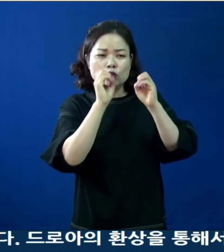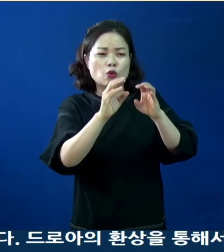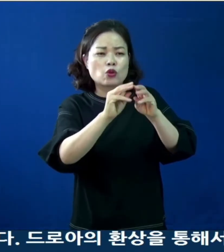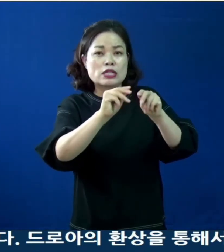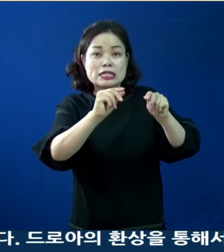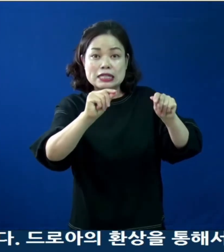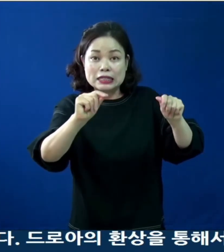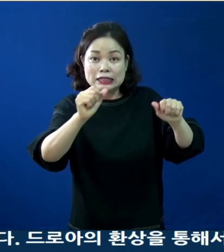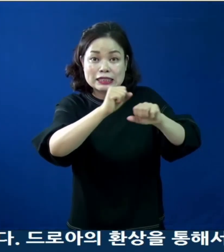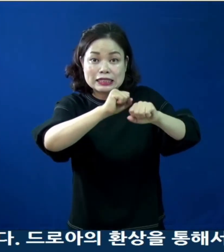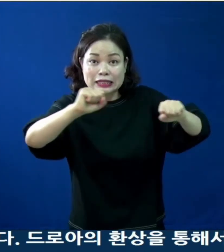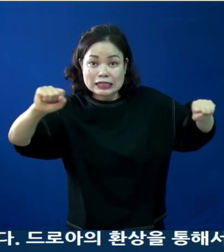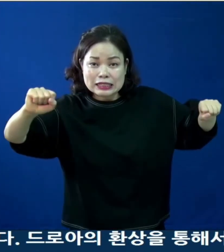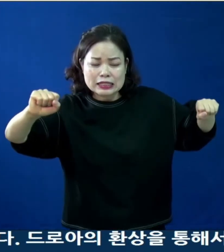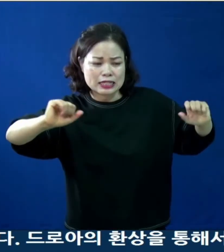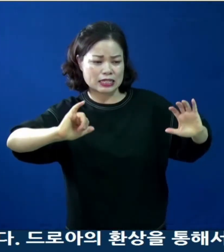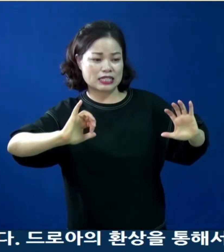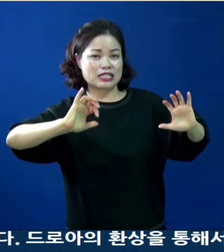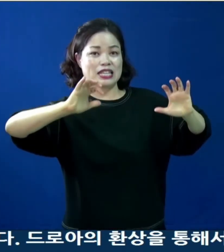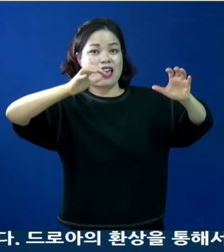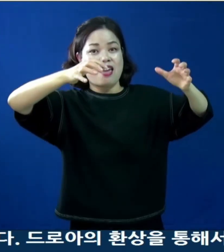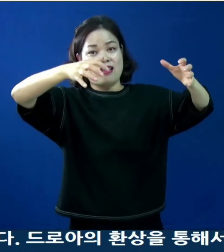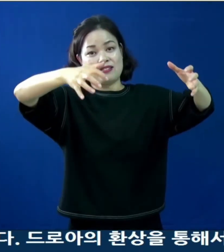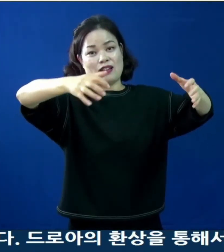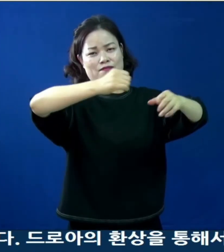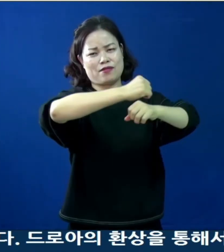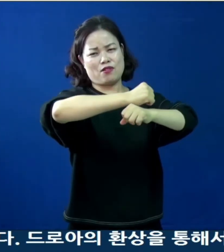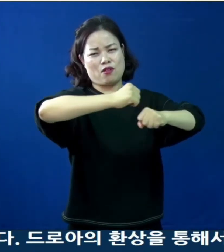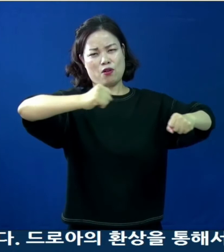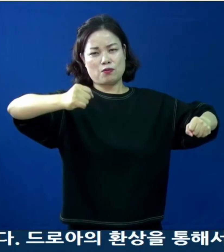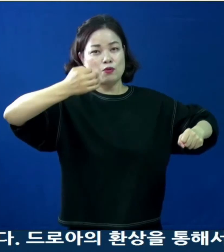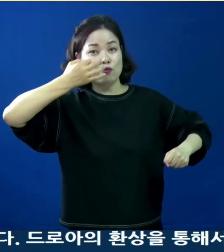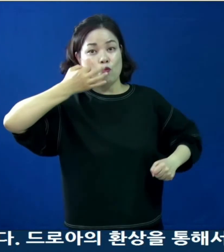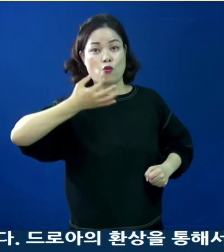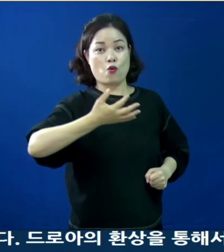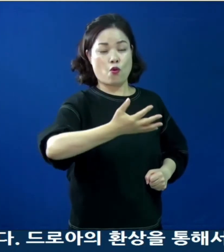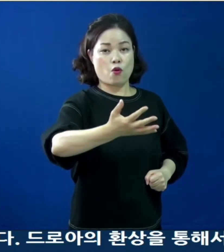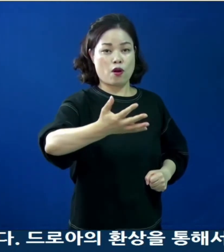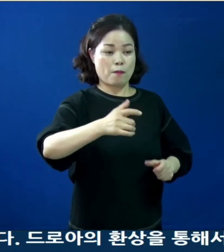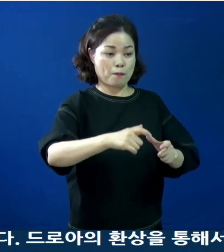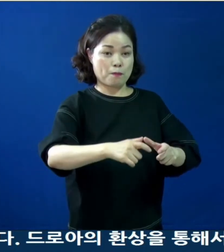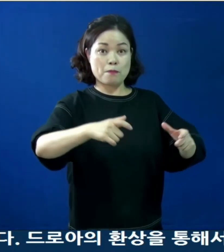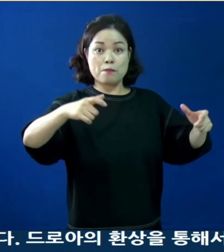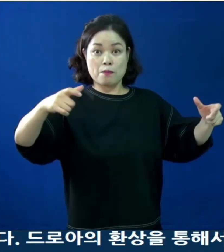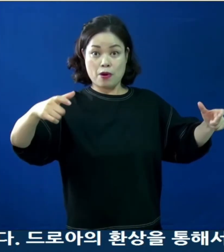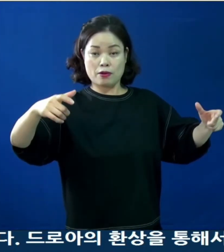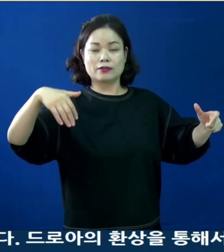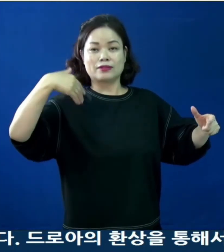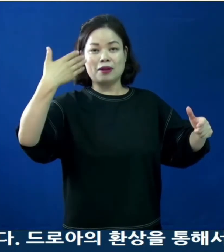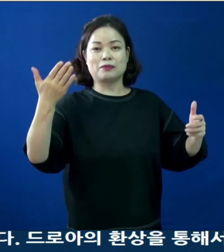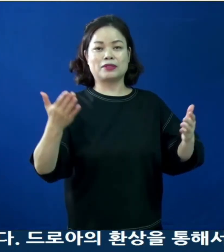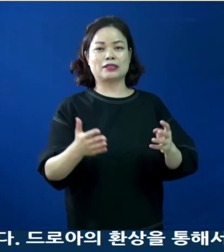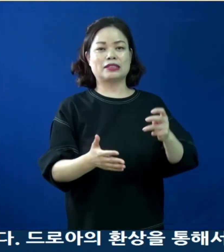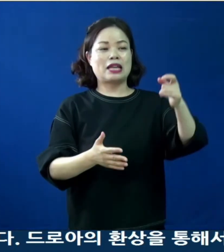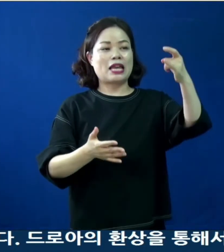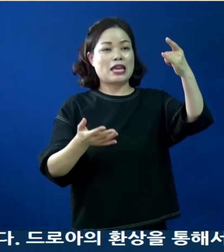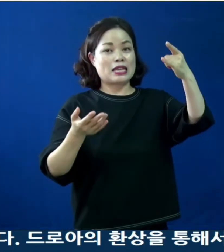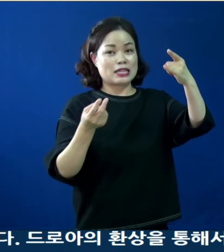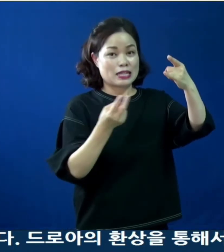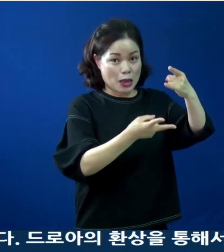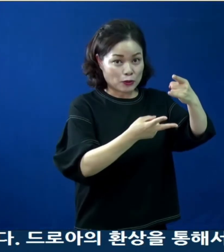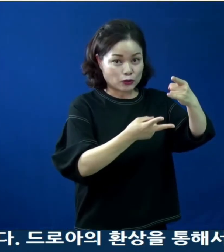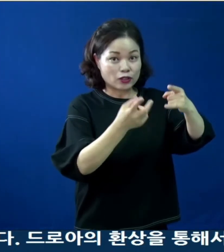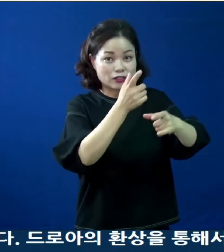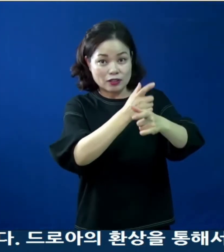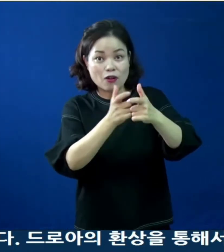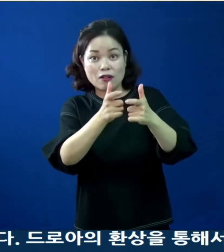지경은 세상으로 넓어지는 그런 역사를 주신 거예요. 이거 이제 더 증폭되는 게 다음 사역지인 에베소에서는 더 증폭이 됩니다.